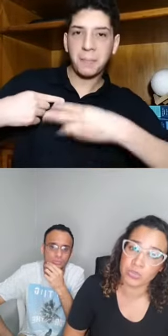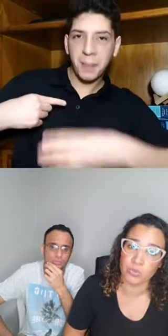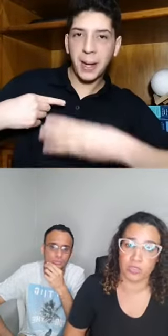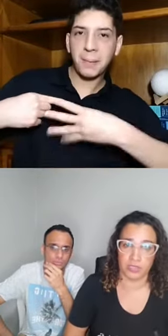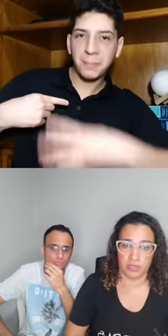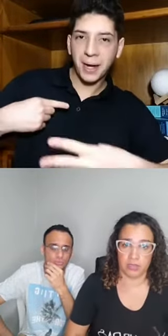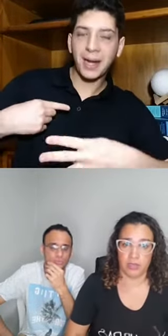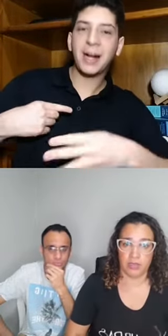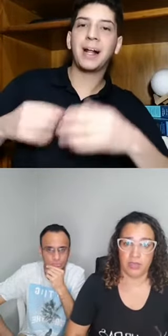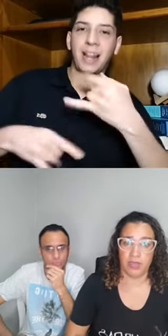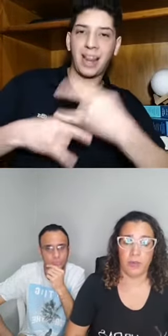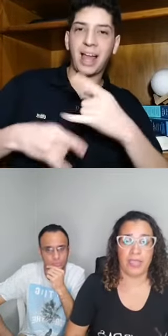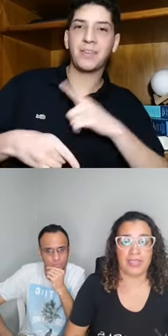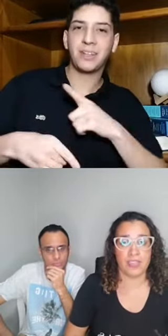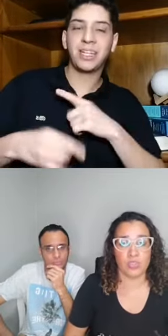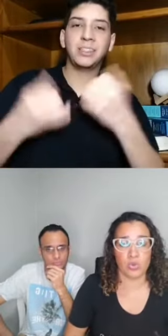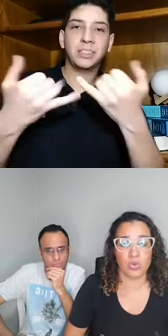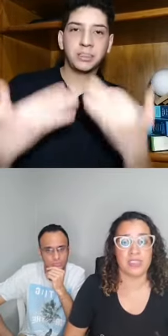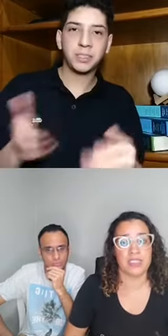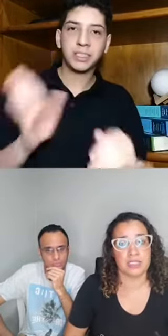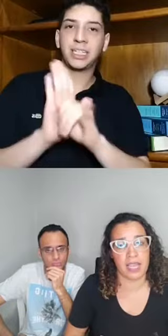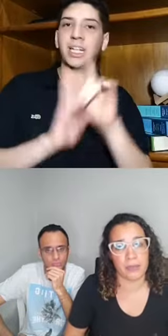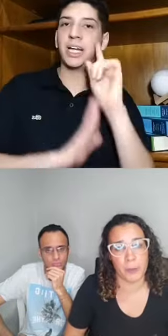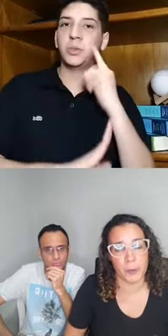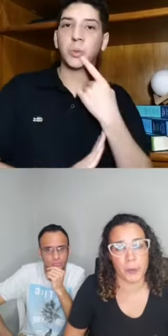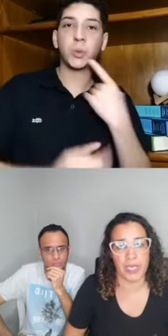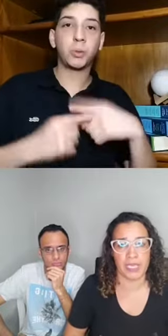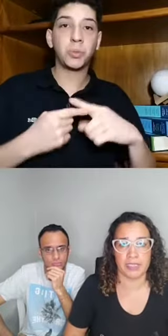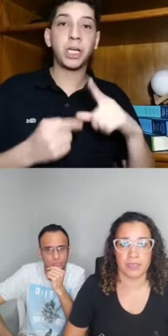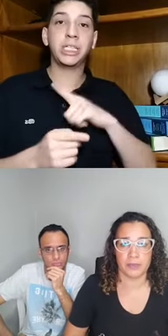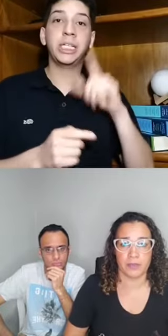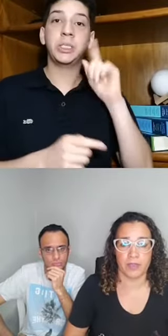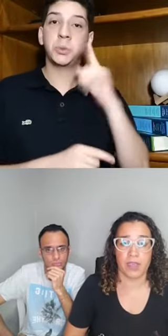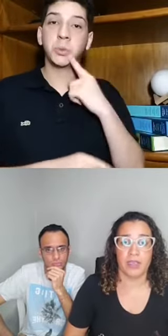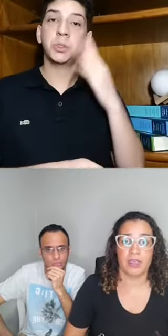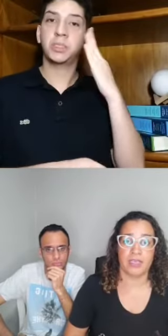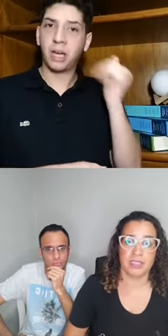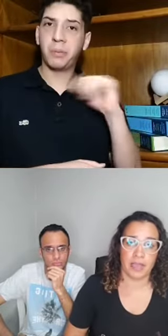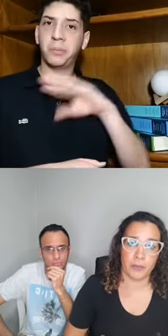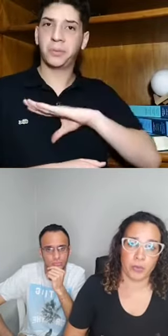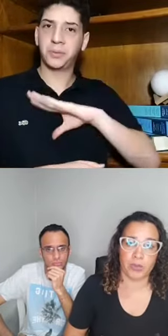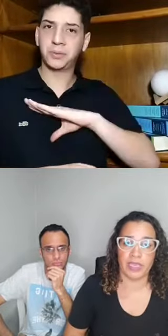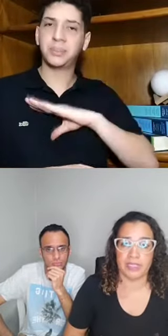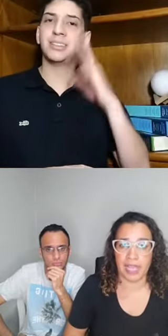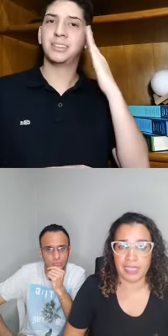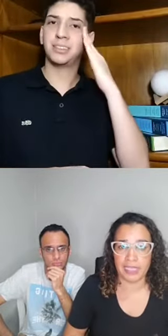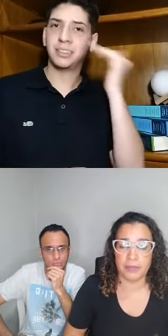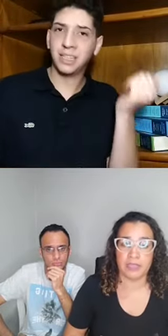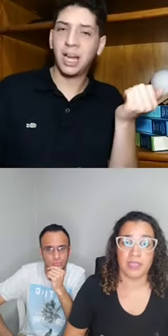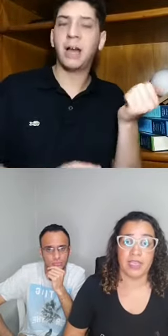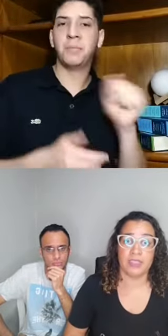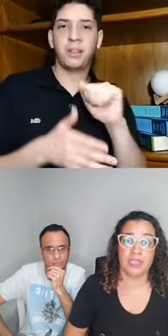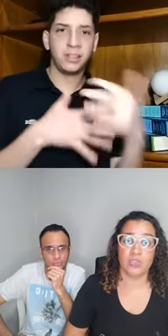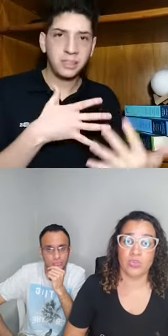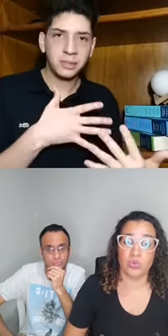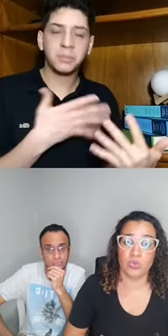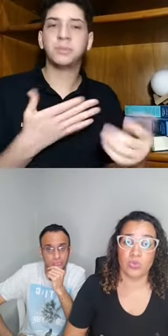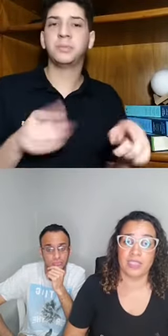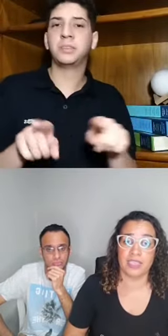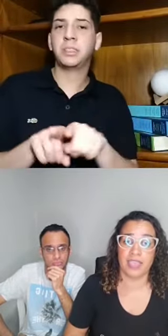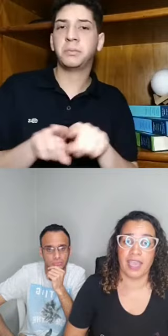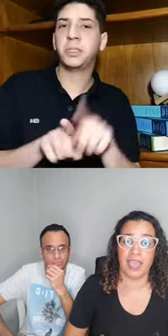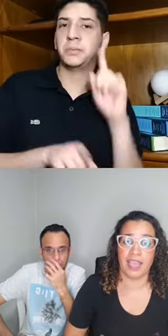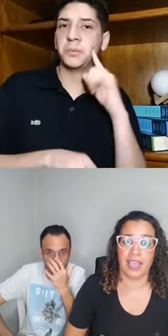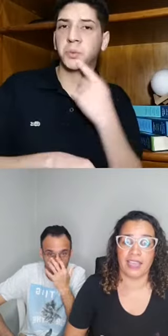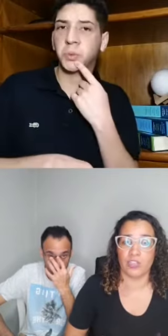identidades surdas. Porque tem surdos que sabem o português, que sabem português e a Libras. Tem